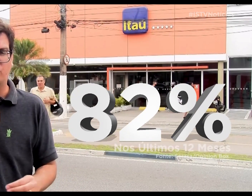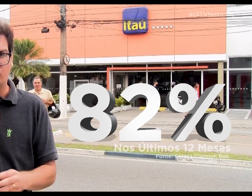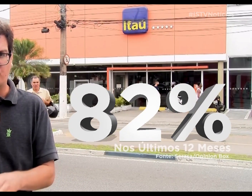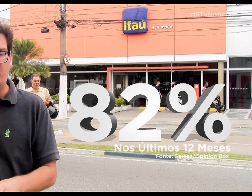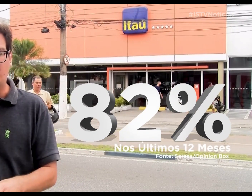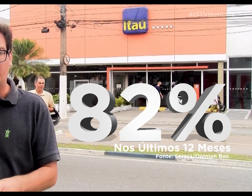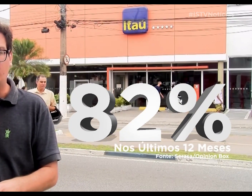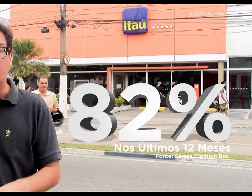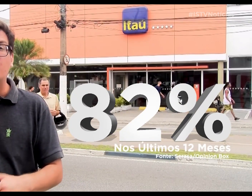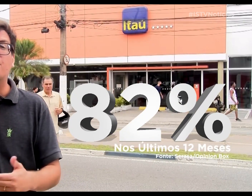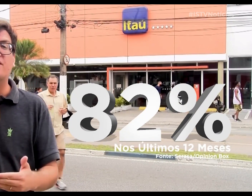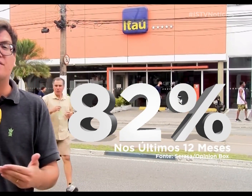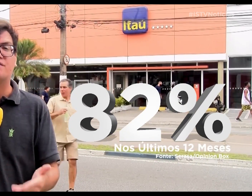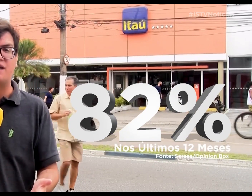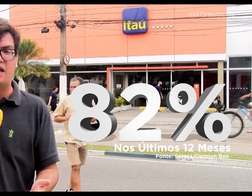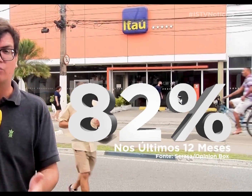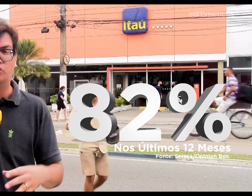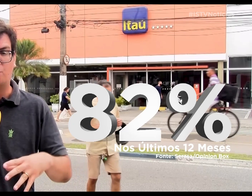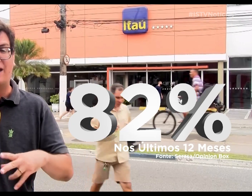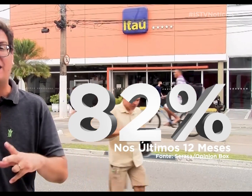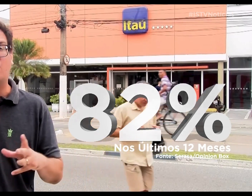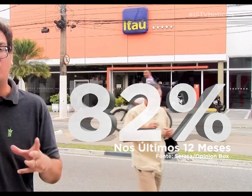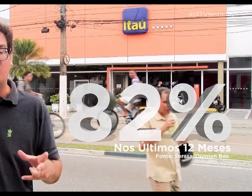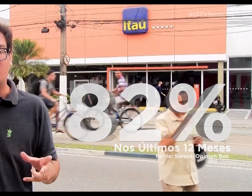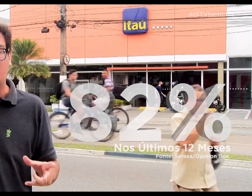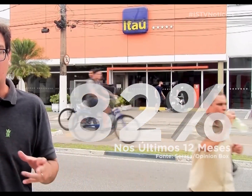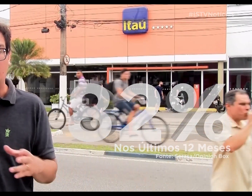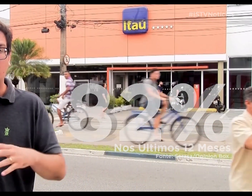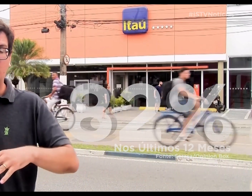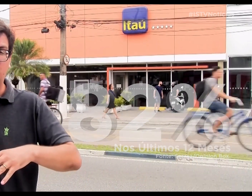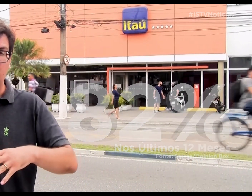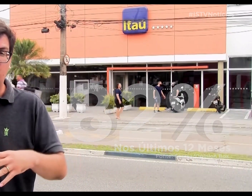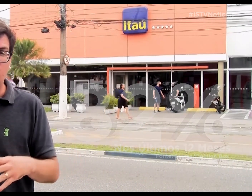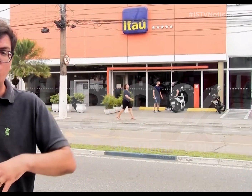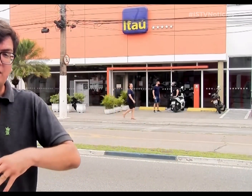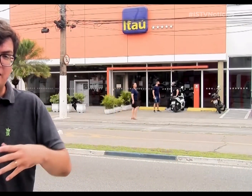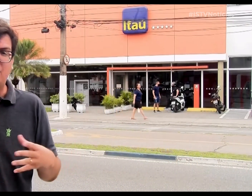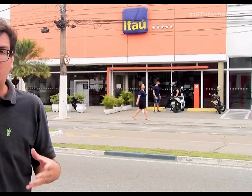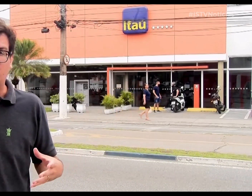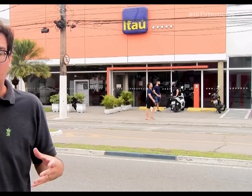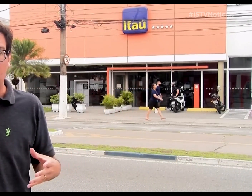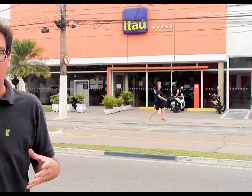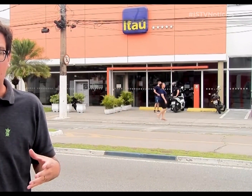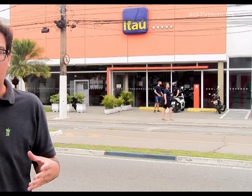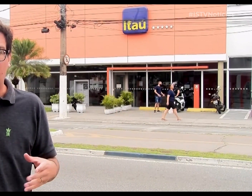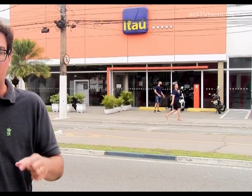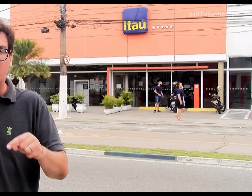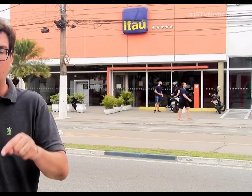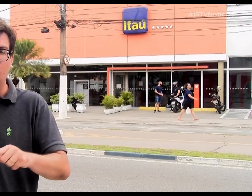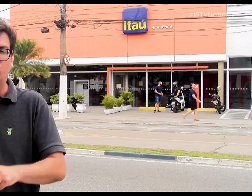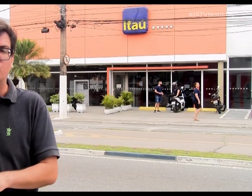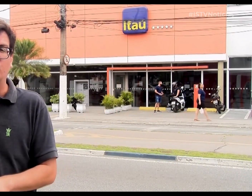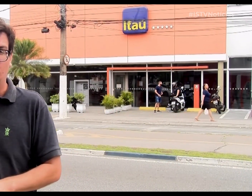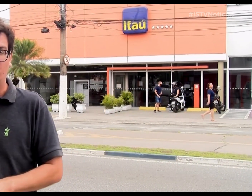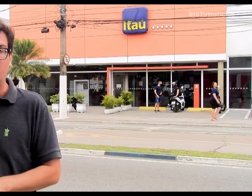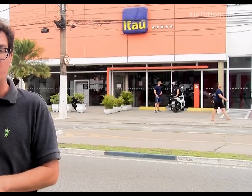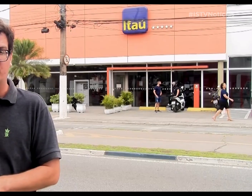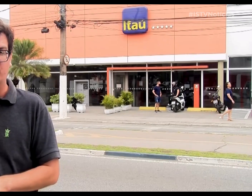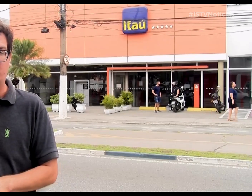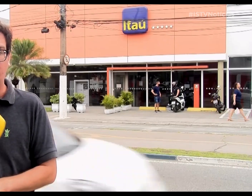dos brasileiros precisaram de uma renegociação e também um equilíbrio das suas dívidas nos últimos 12 meses.